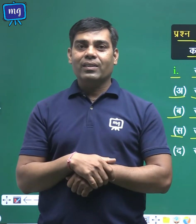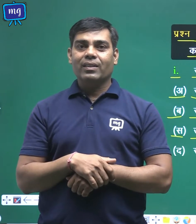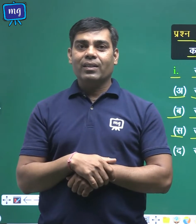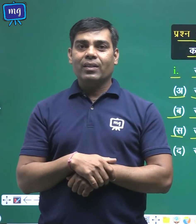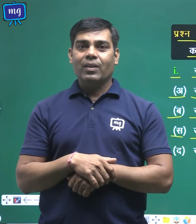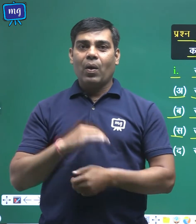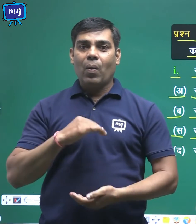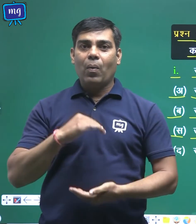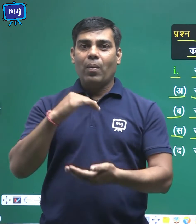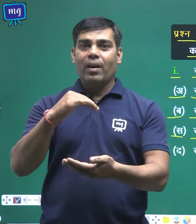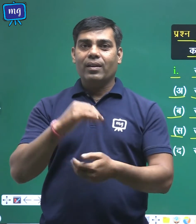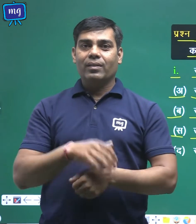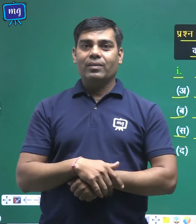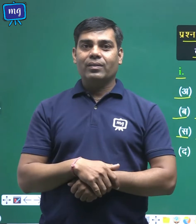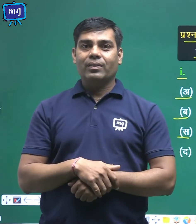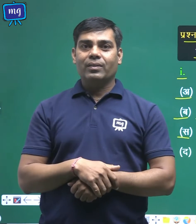उपहार